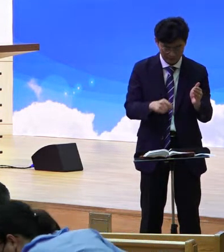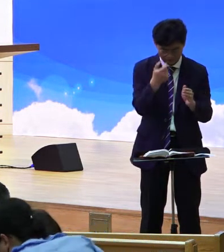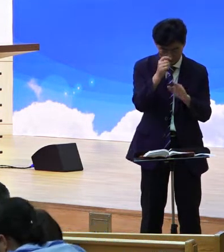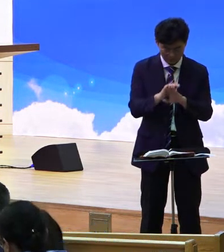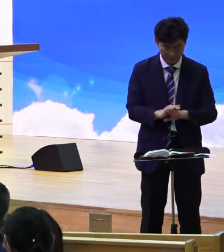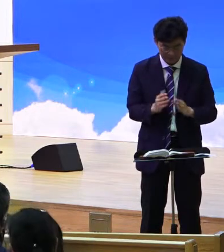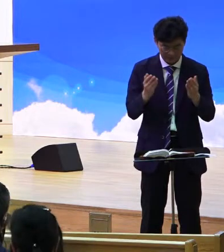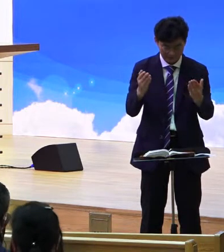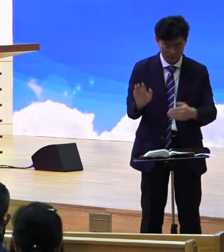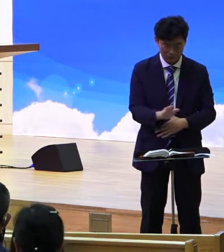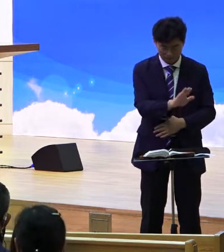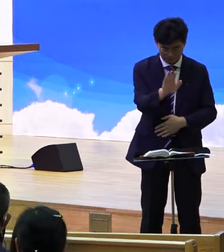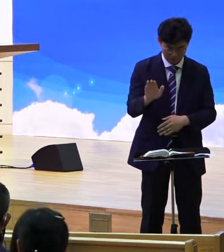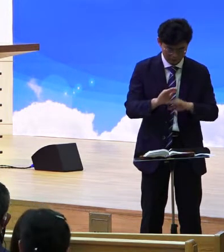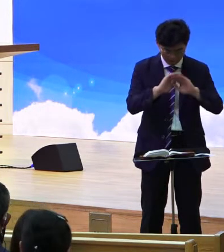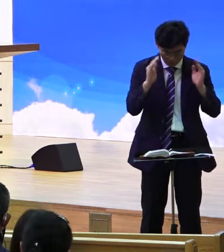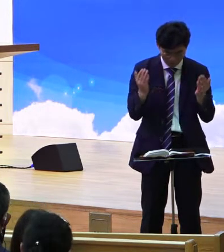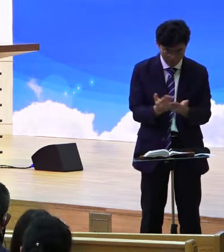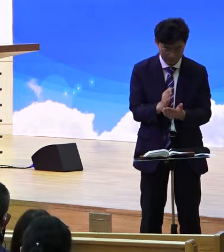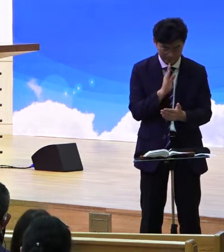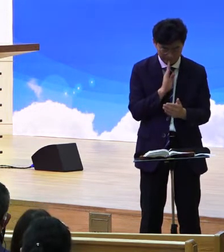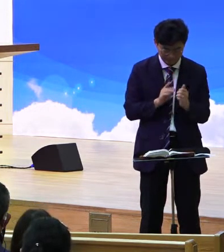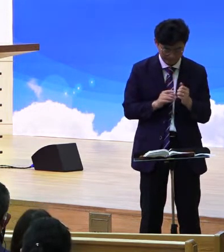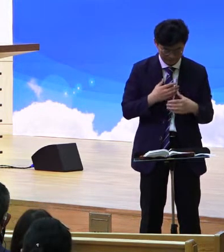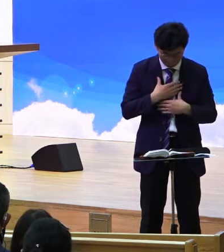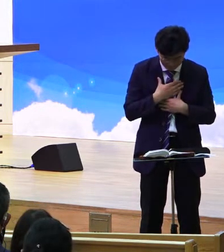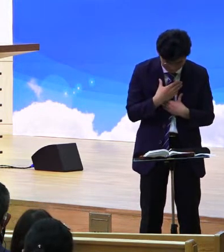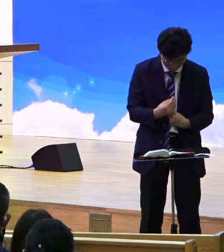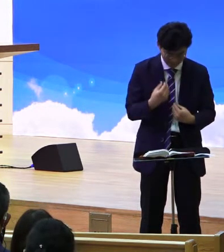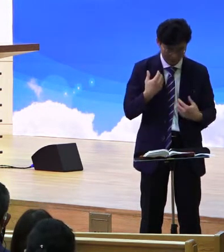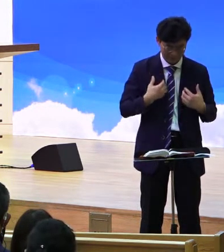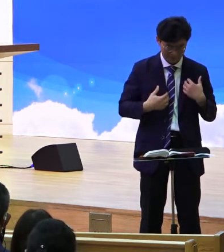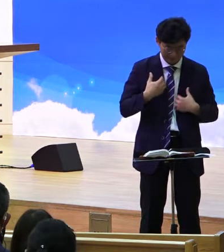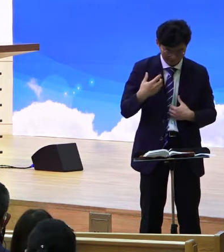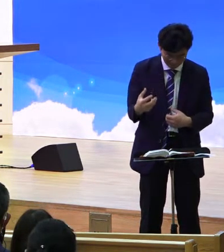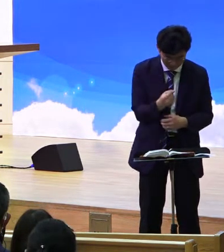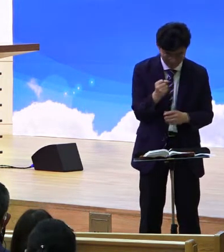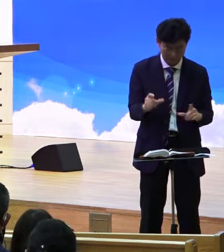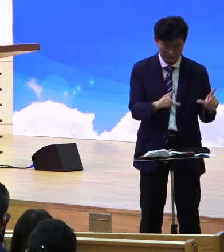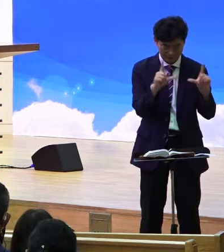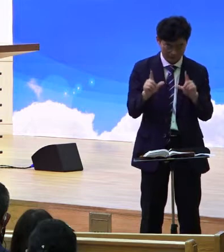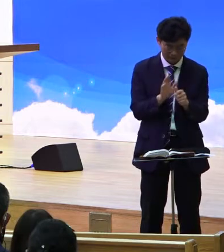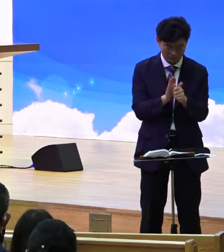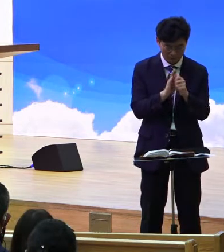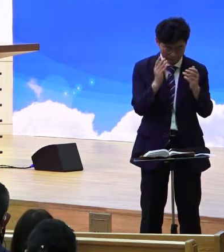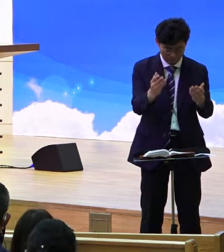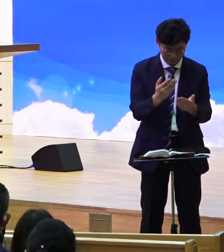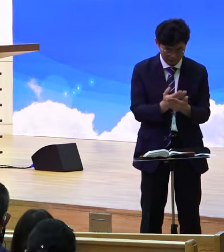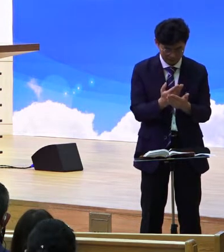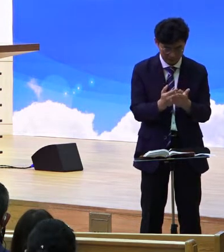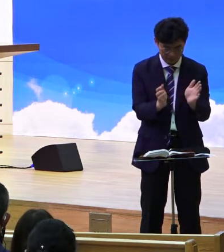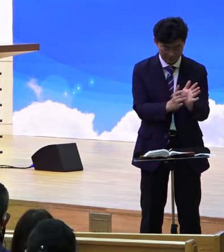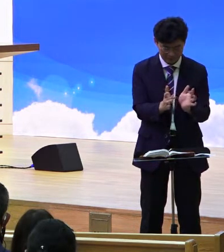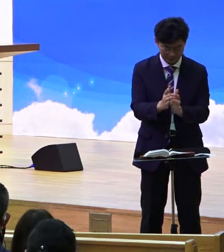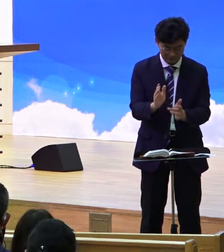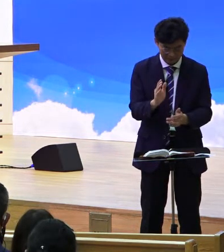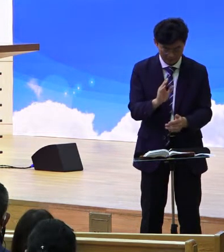모두가 참된 안식과 기쁨을 누리게 하여 주시옵소서. 예수님의 이름으로